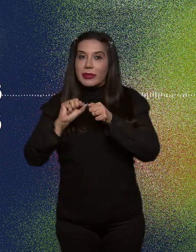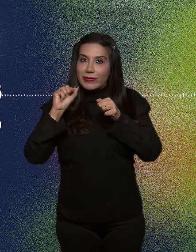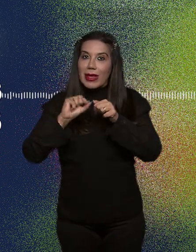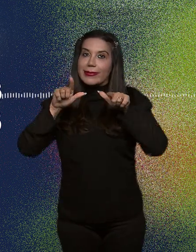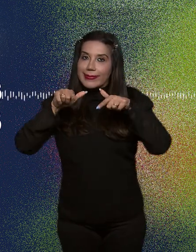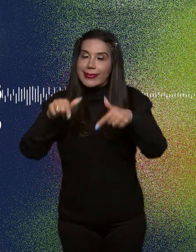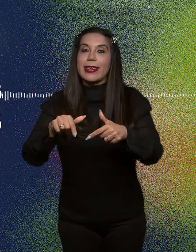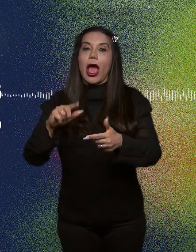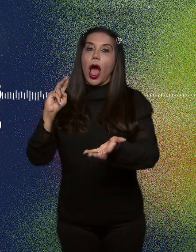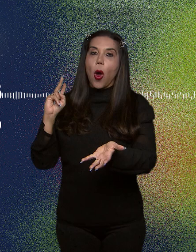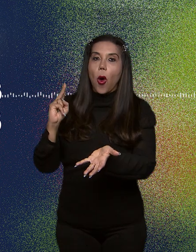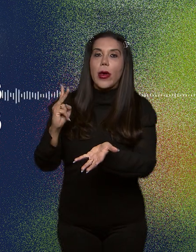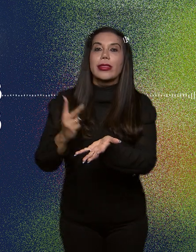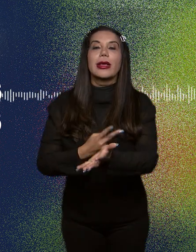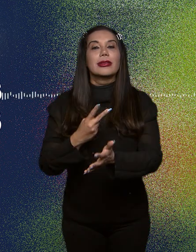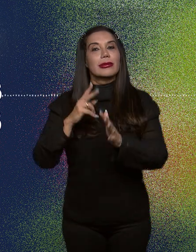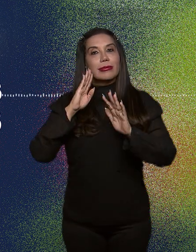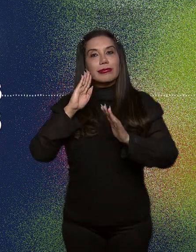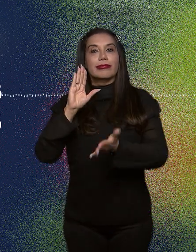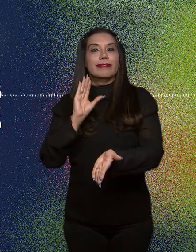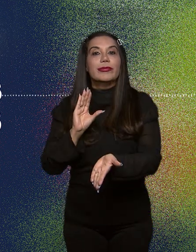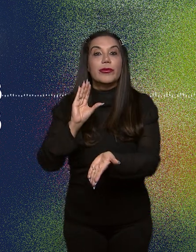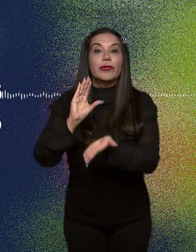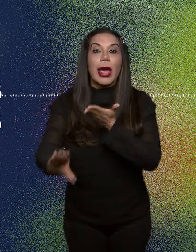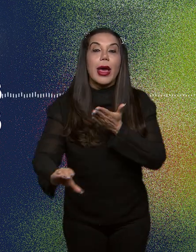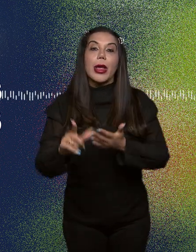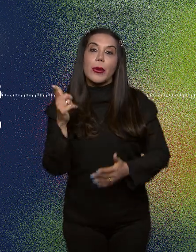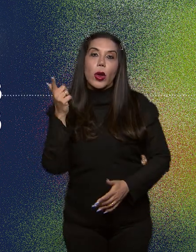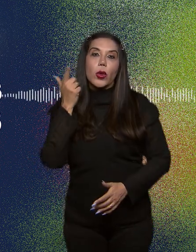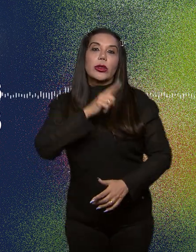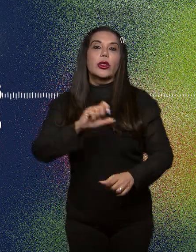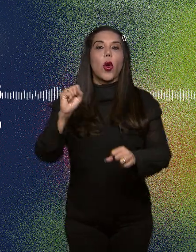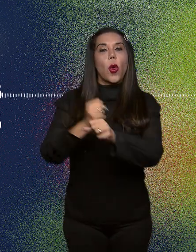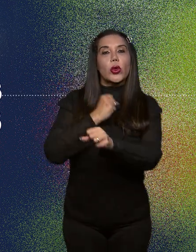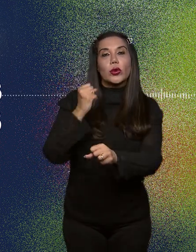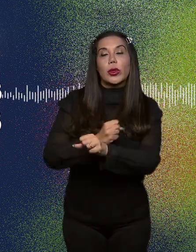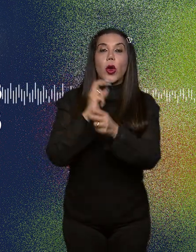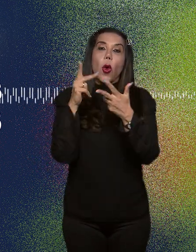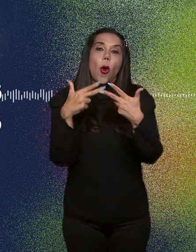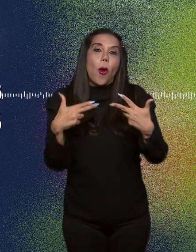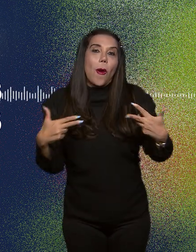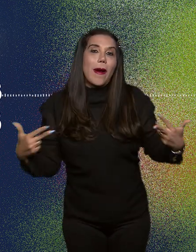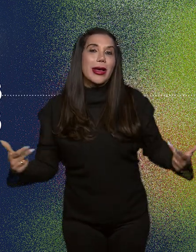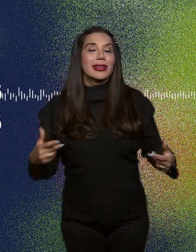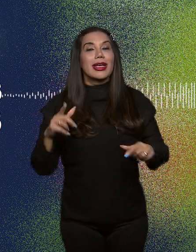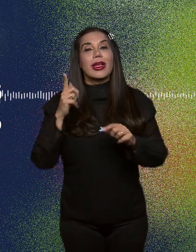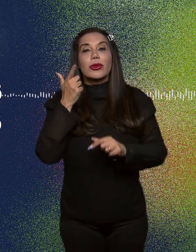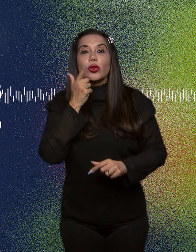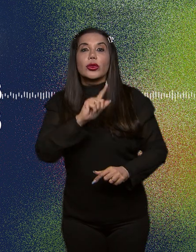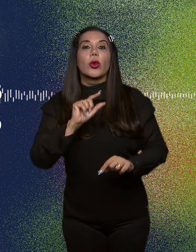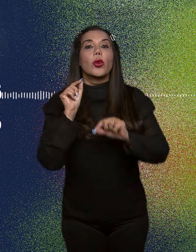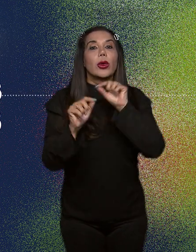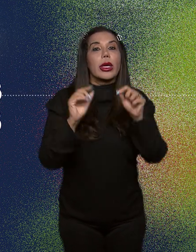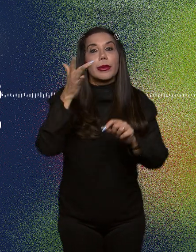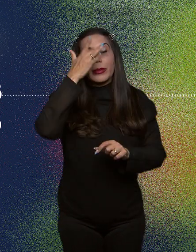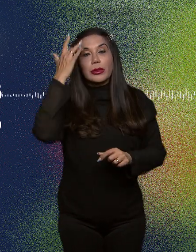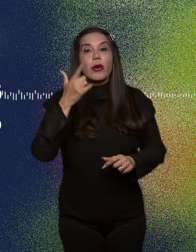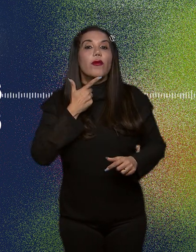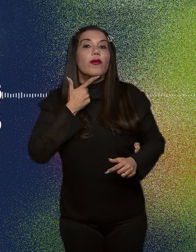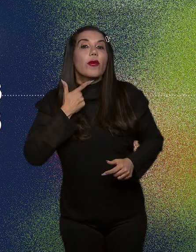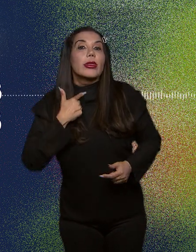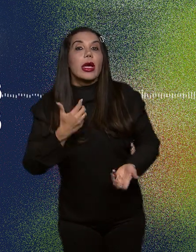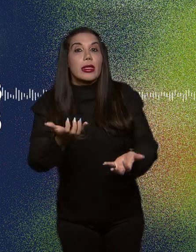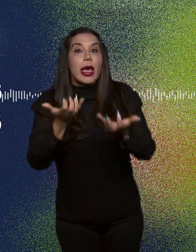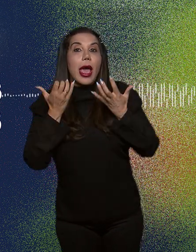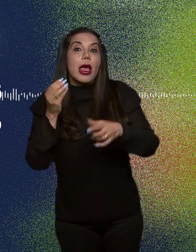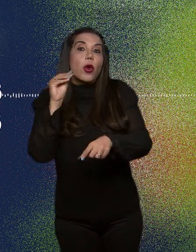fazer acontecer, de destinar verba para aqui e para ali, de construir coisas, realizar os desejos